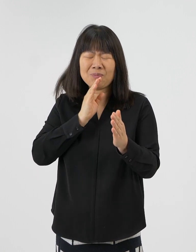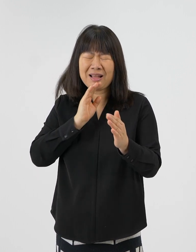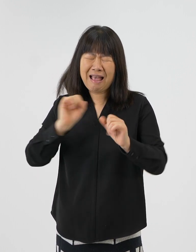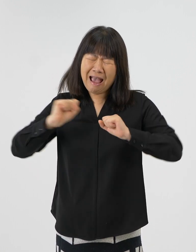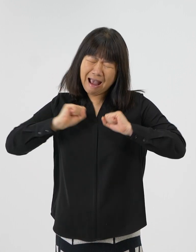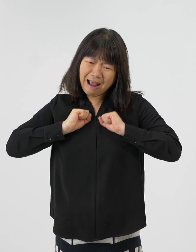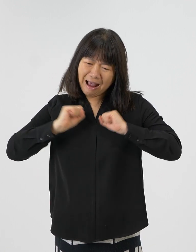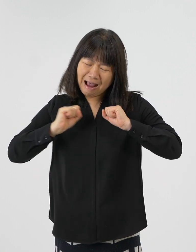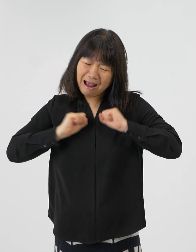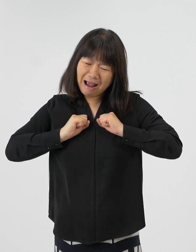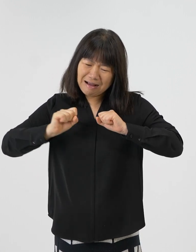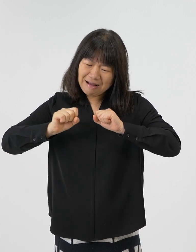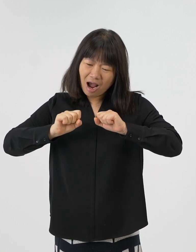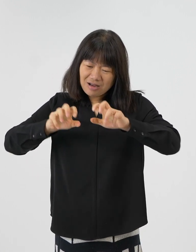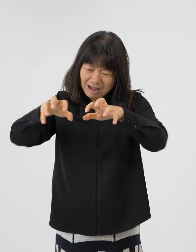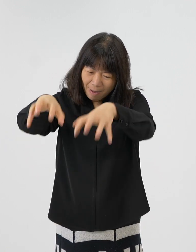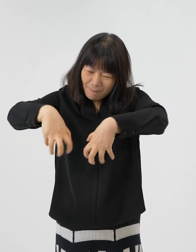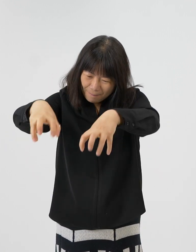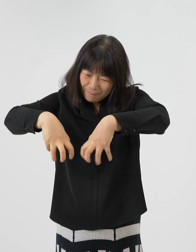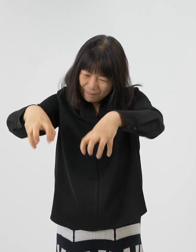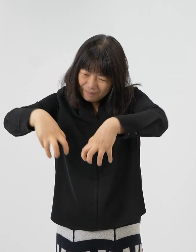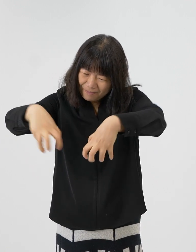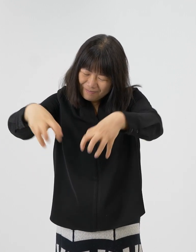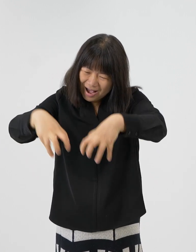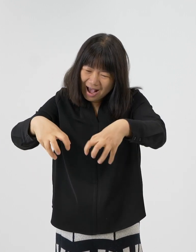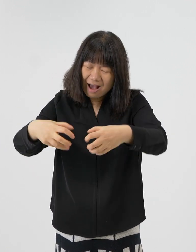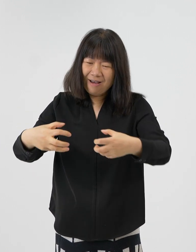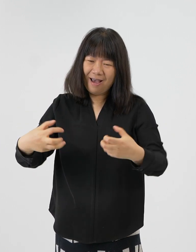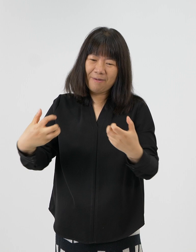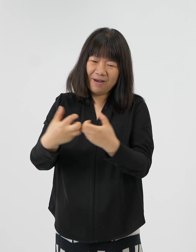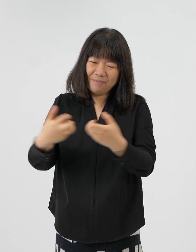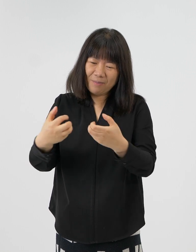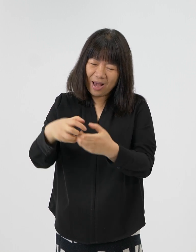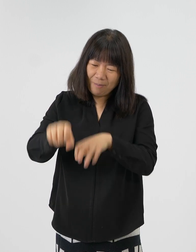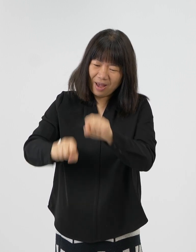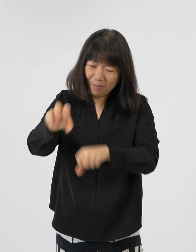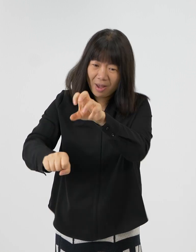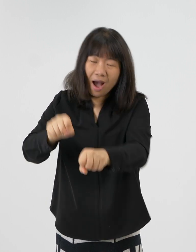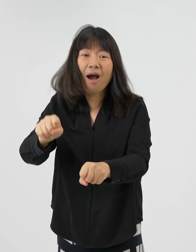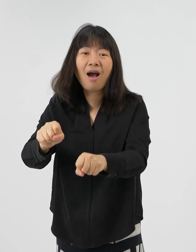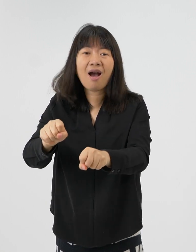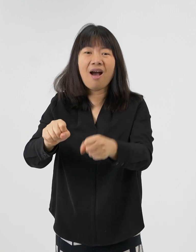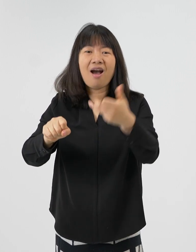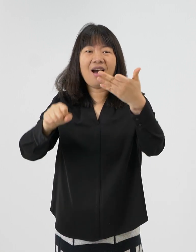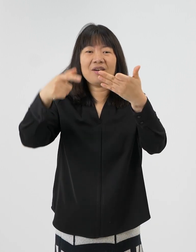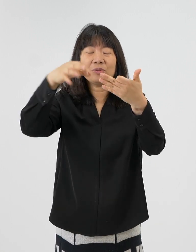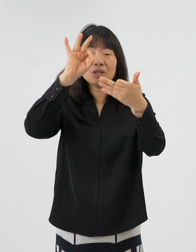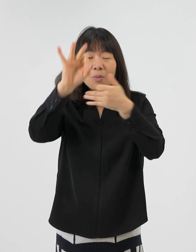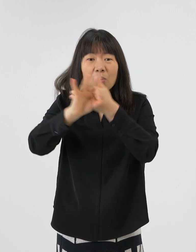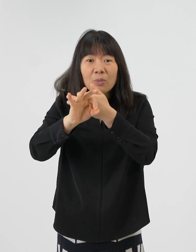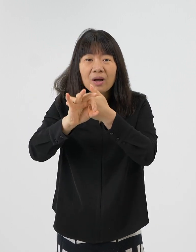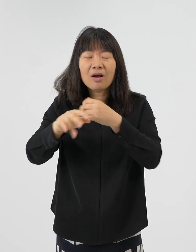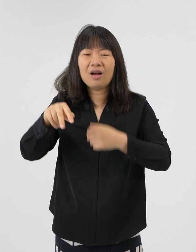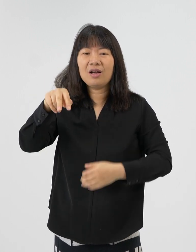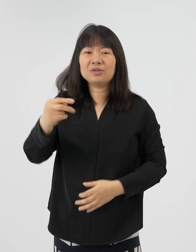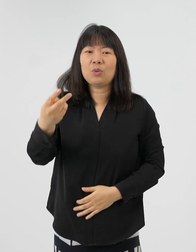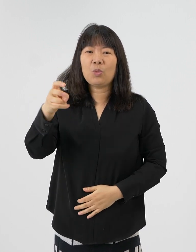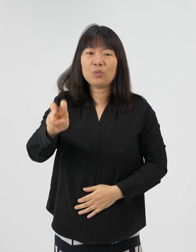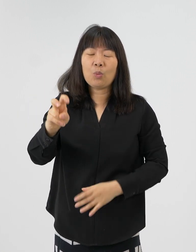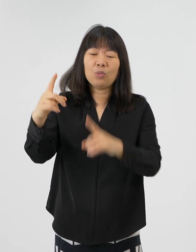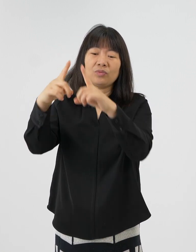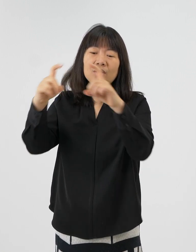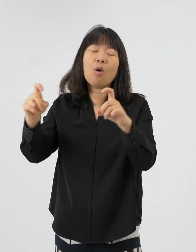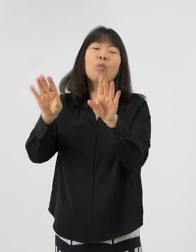열심히 모으고 쌓고 쟁취해서 19장쯤 가니까 소돔